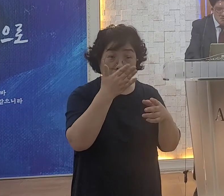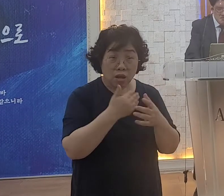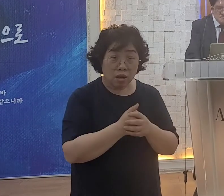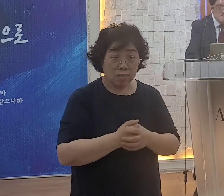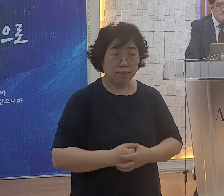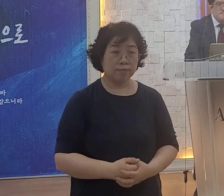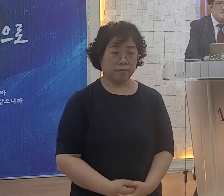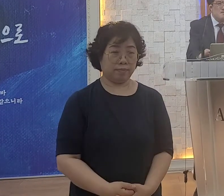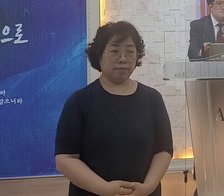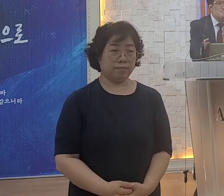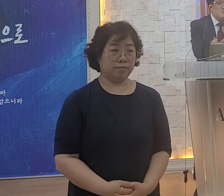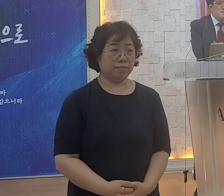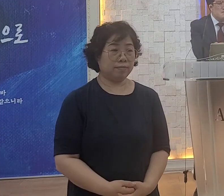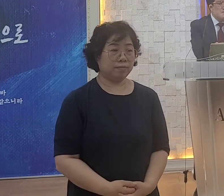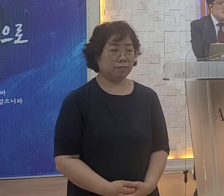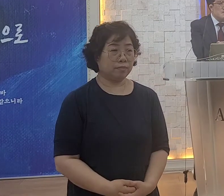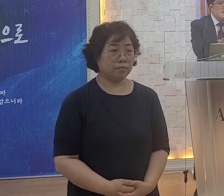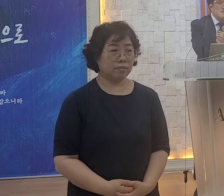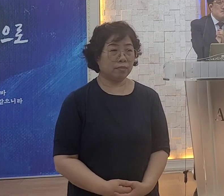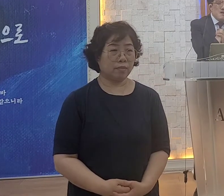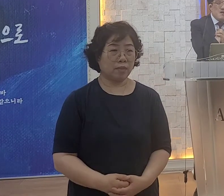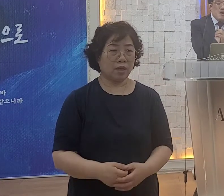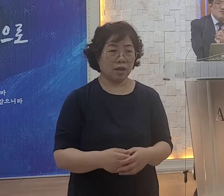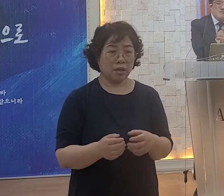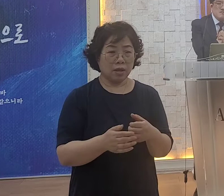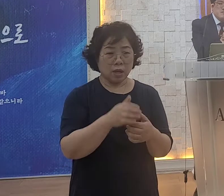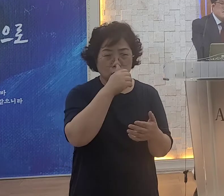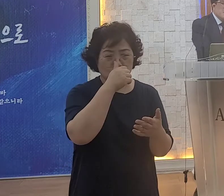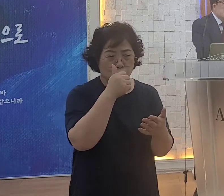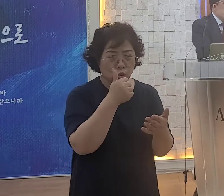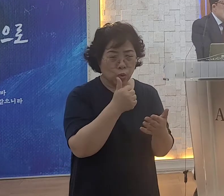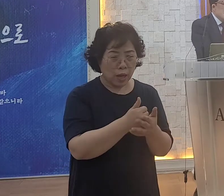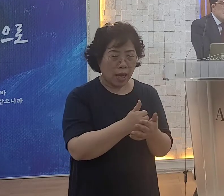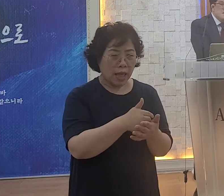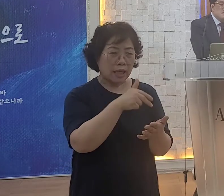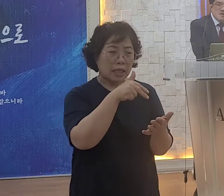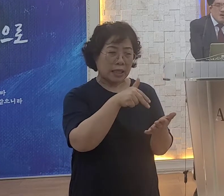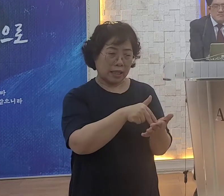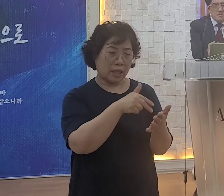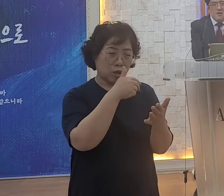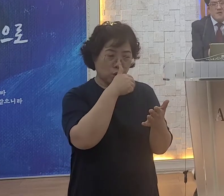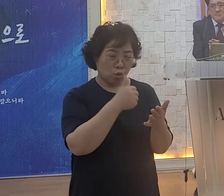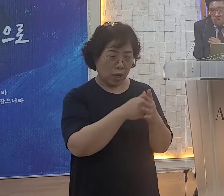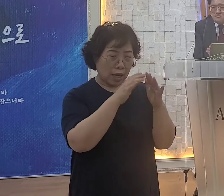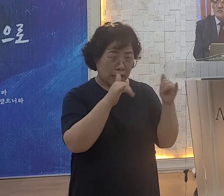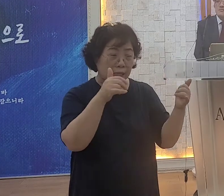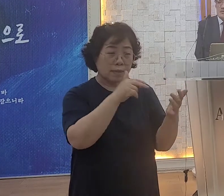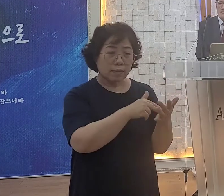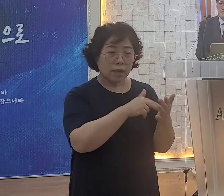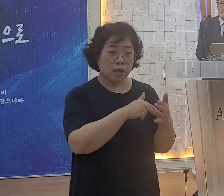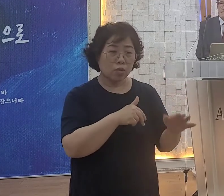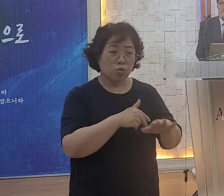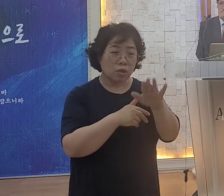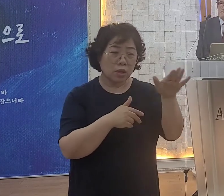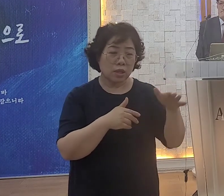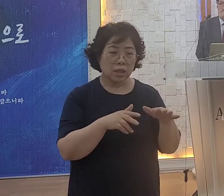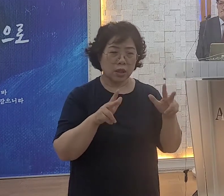있는 우리를 구원하시기. 자 아까도 말씀드렸지만 이 땅에 죄가 없는 사람이 아무도 없다고 그랬죠.